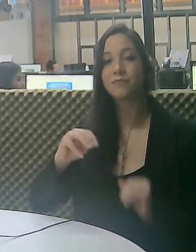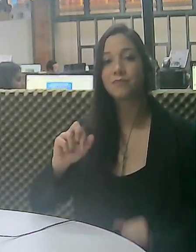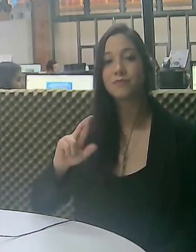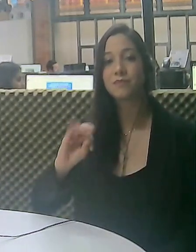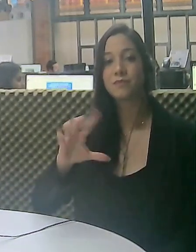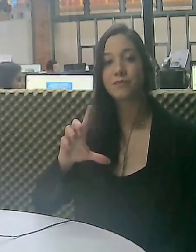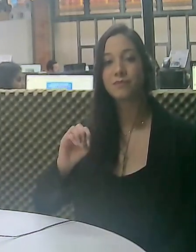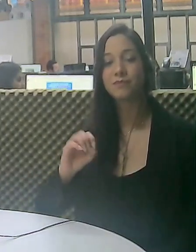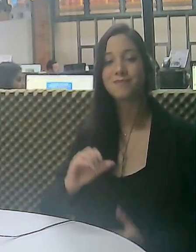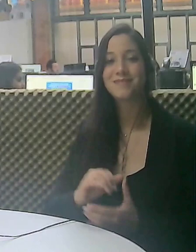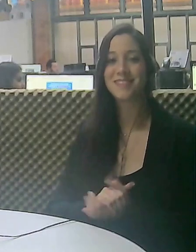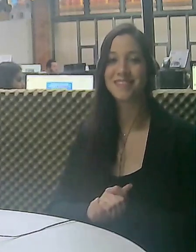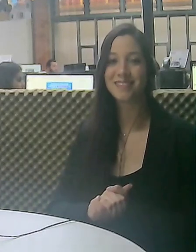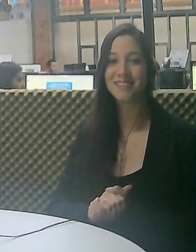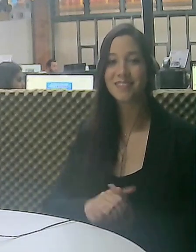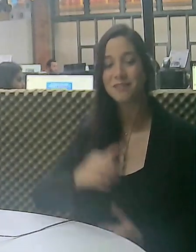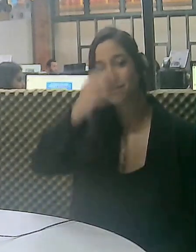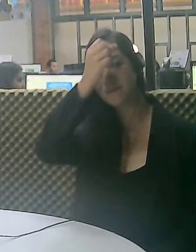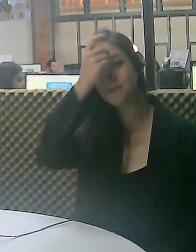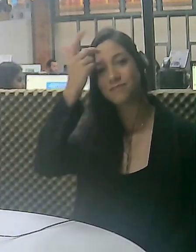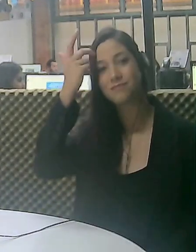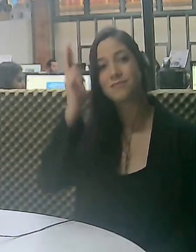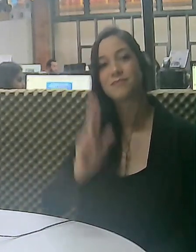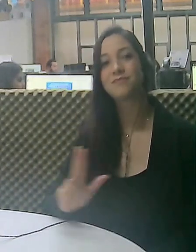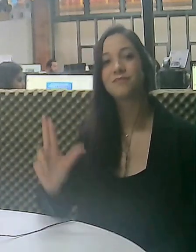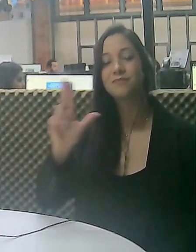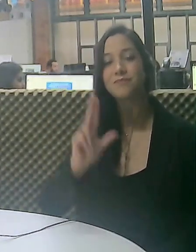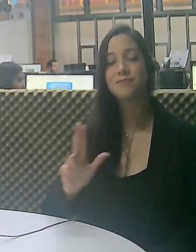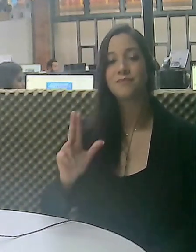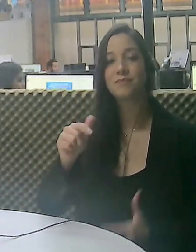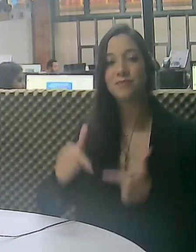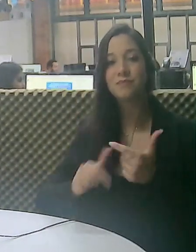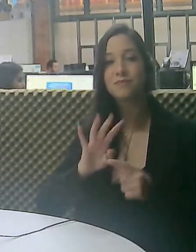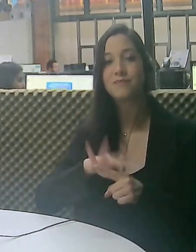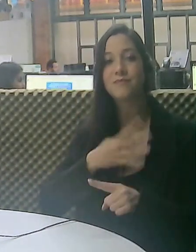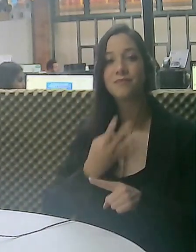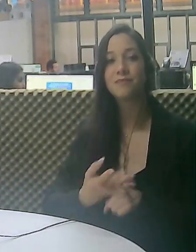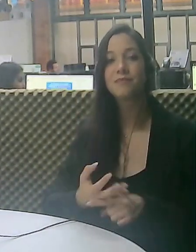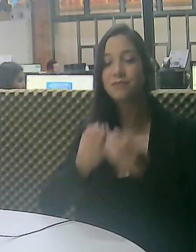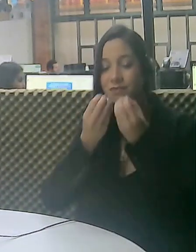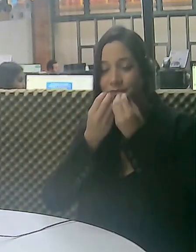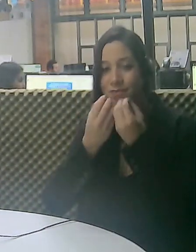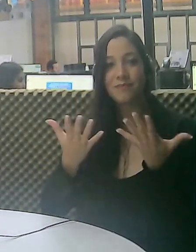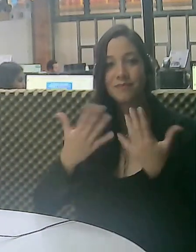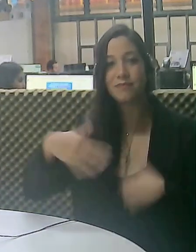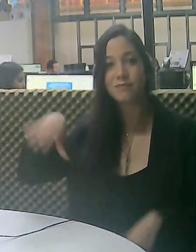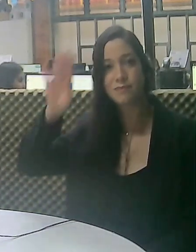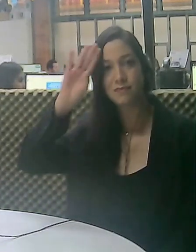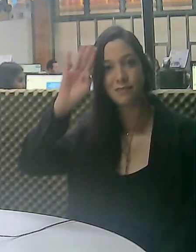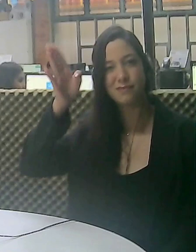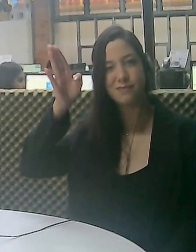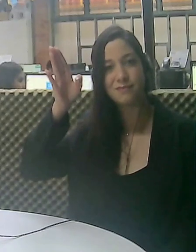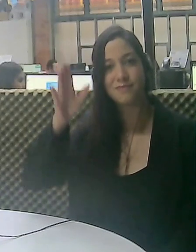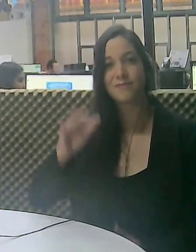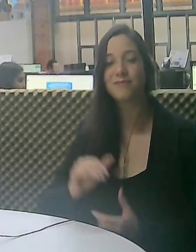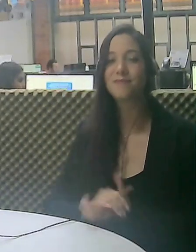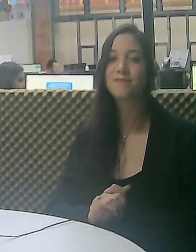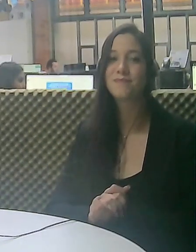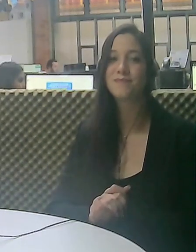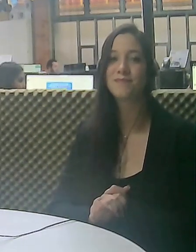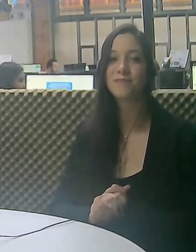Comunicação, Marco Túlio de Castro Kalimann. Prefeitura de Uberlândia. Fazer mais, fazer bem. Até a